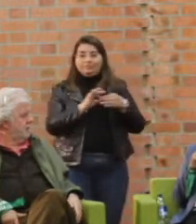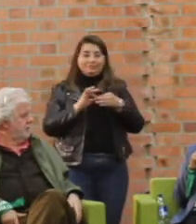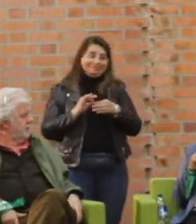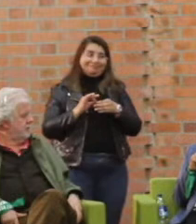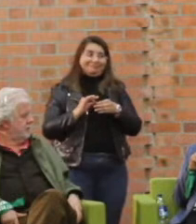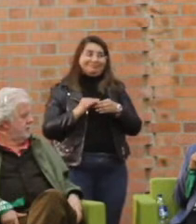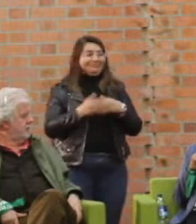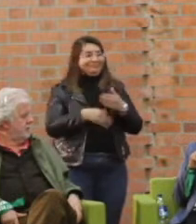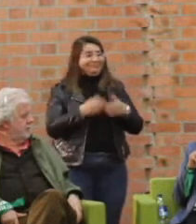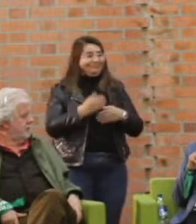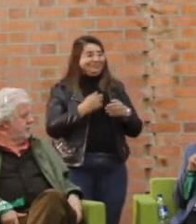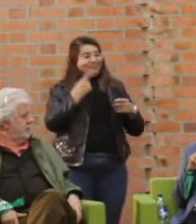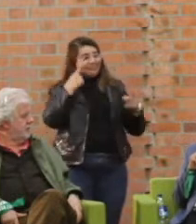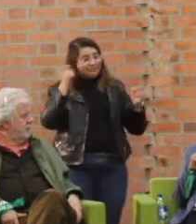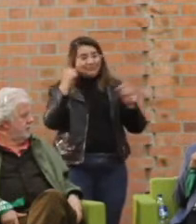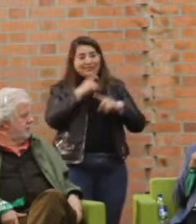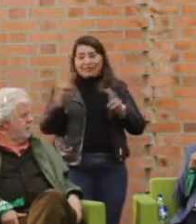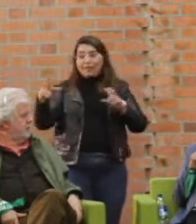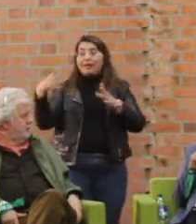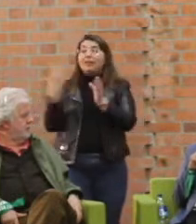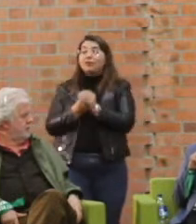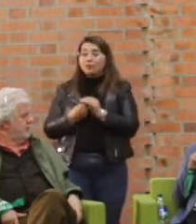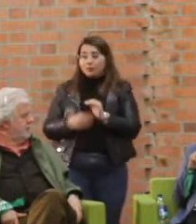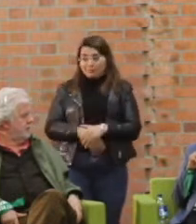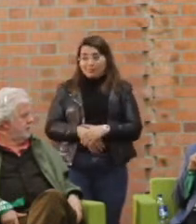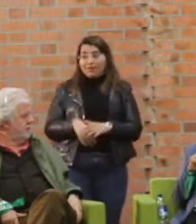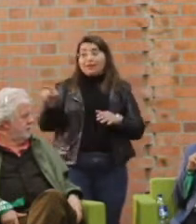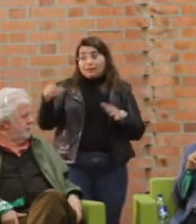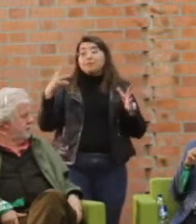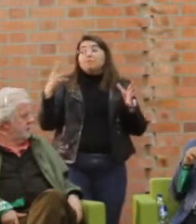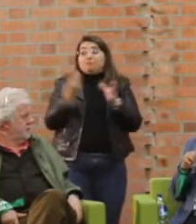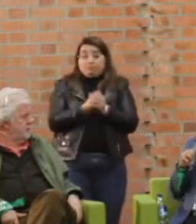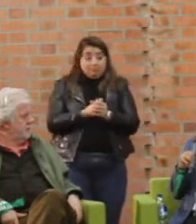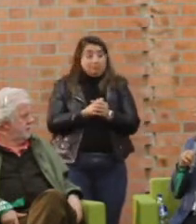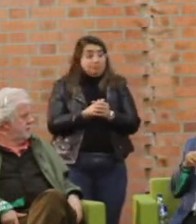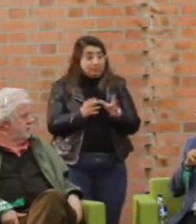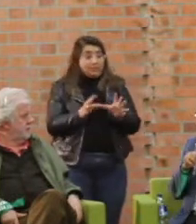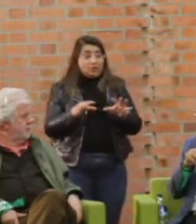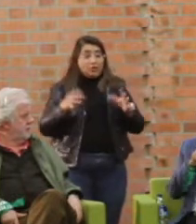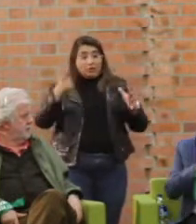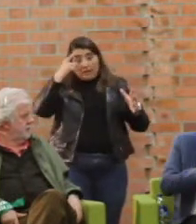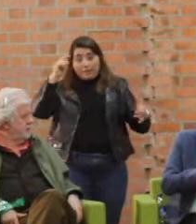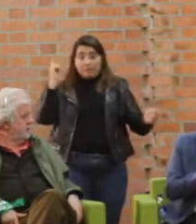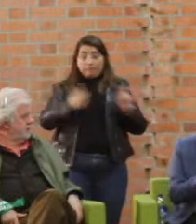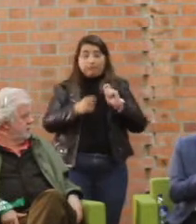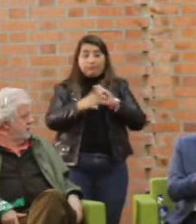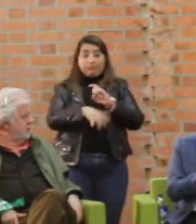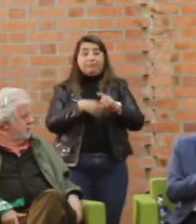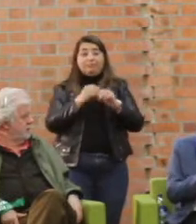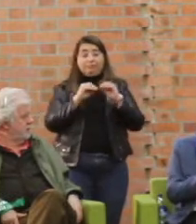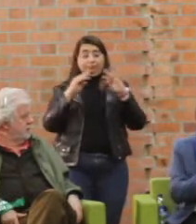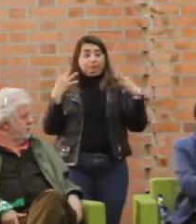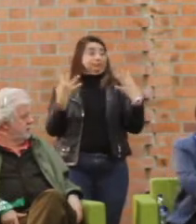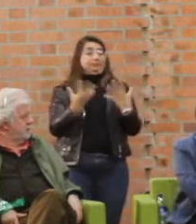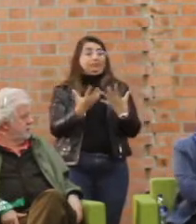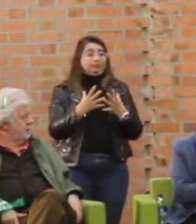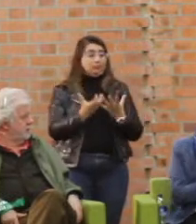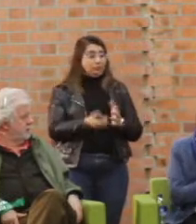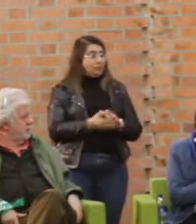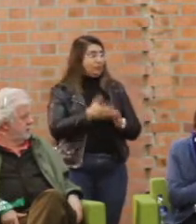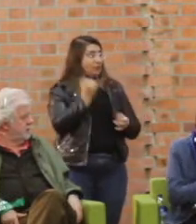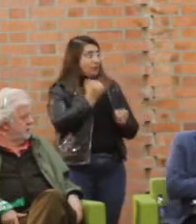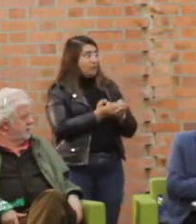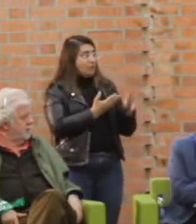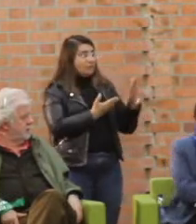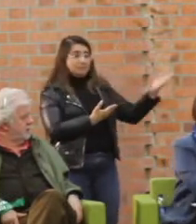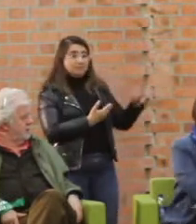también como invitarlos a la difusión de este premio para que llegue a lugares muy diversos bueno para terminar con